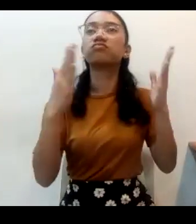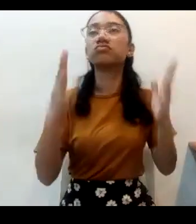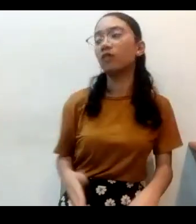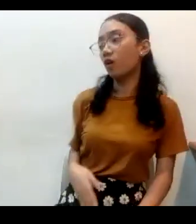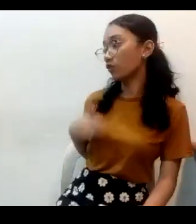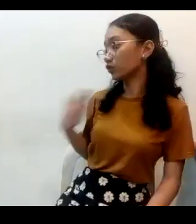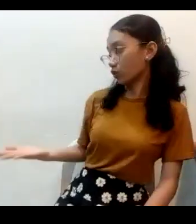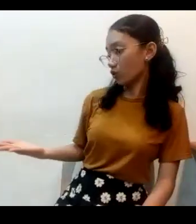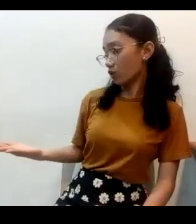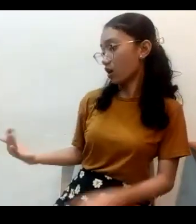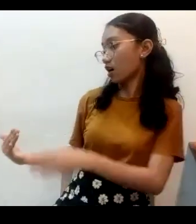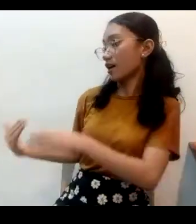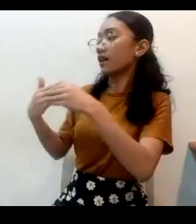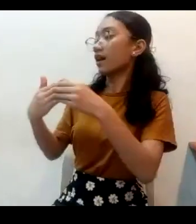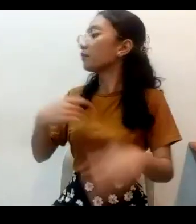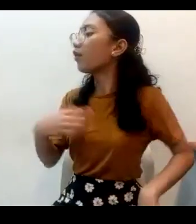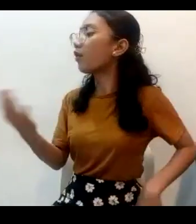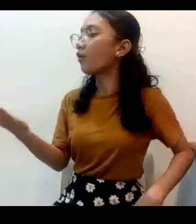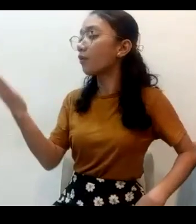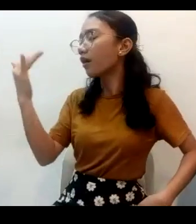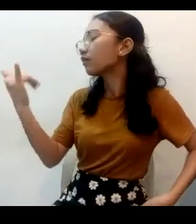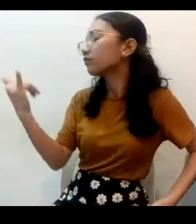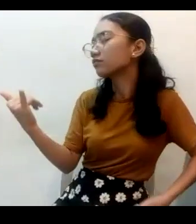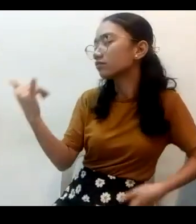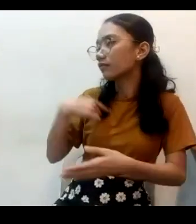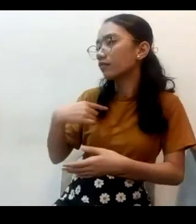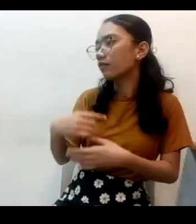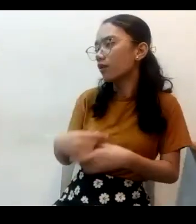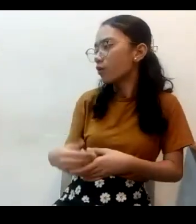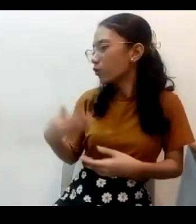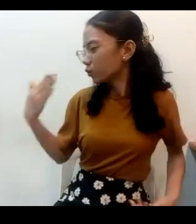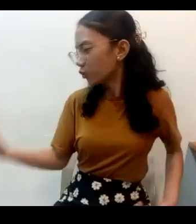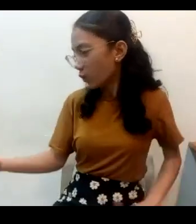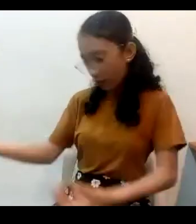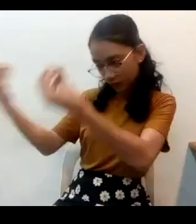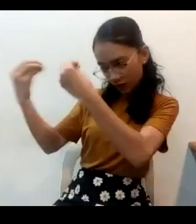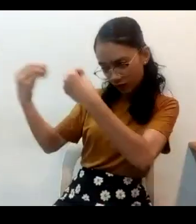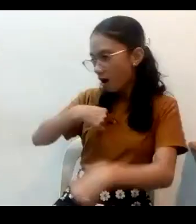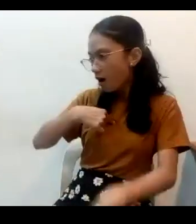you lead me? Kaya, paano mo kung akayin? How dare are you teaching me?